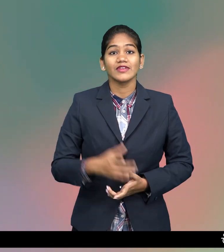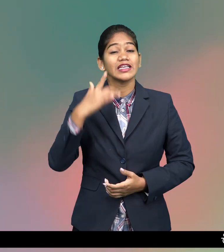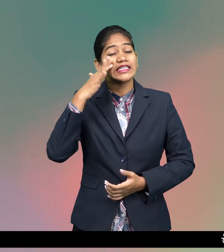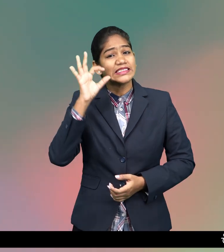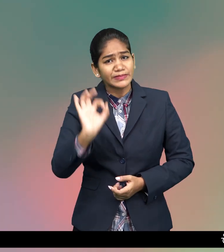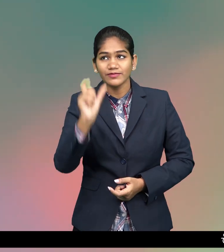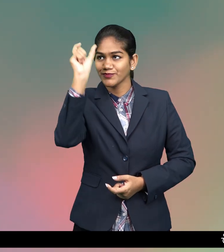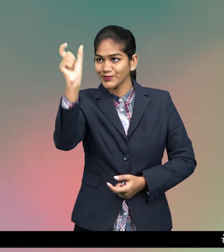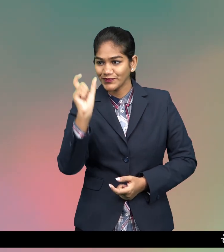ಕೀವರ್ಡ್ಗಳು.